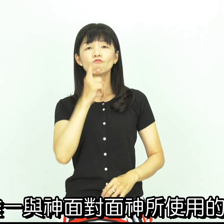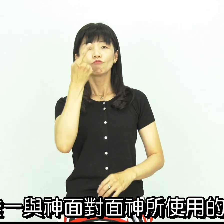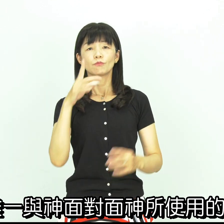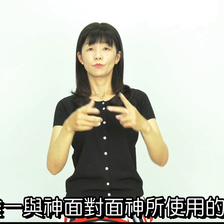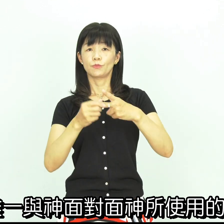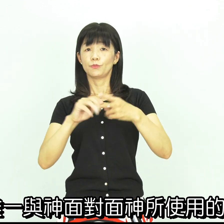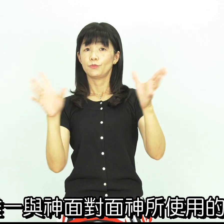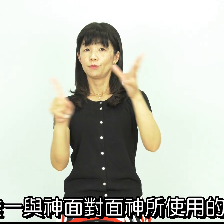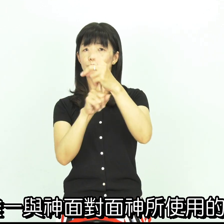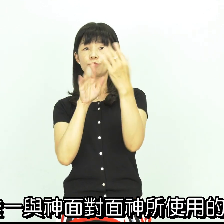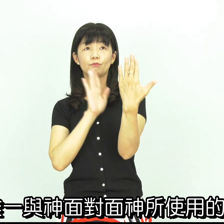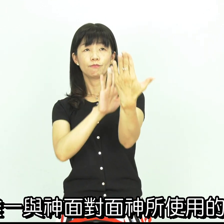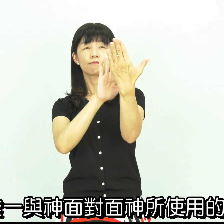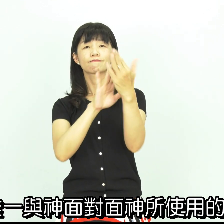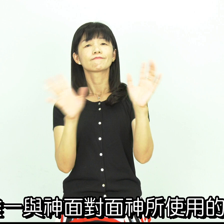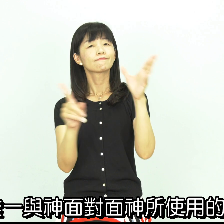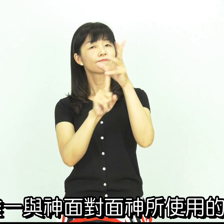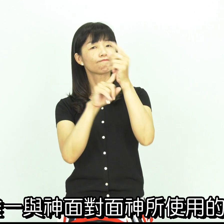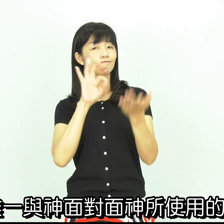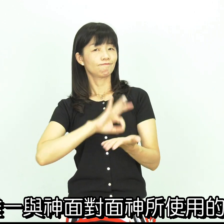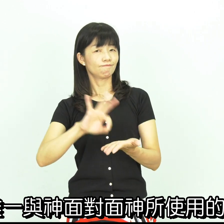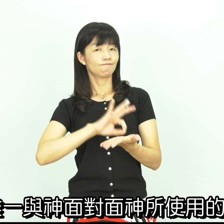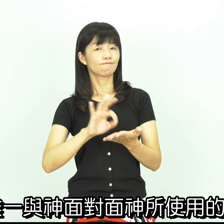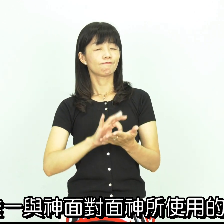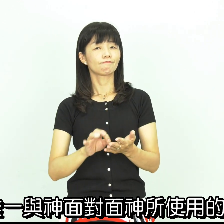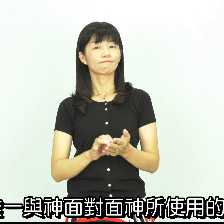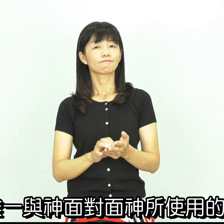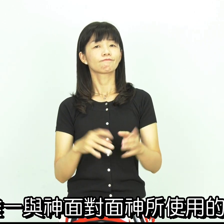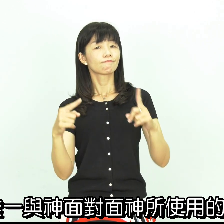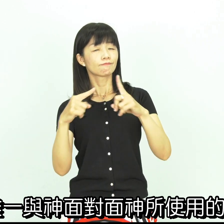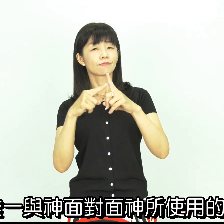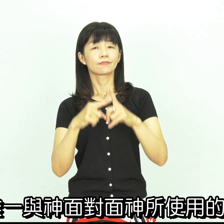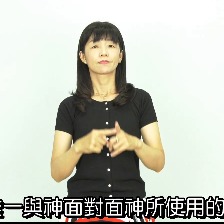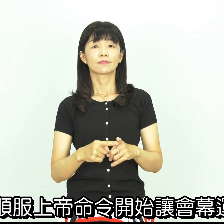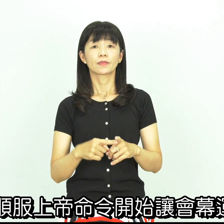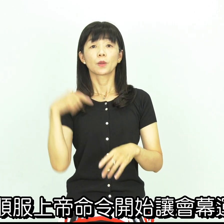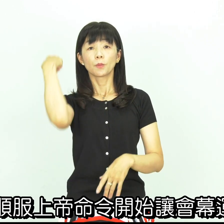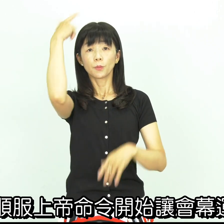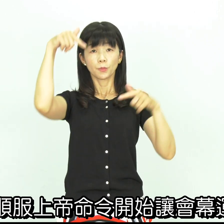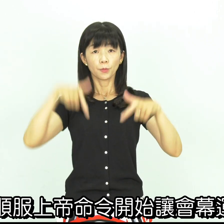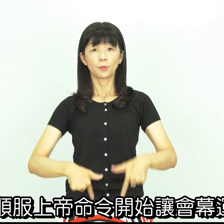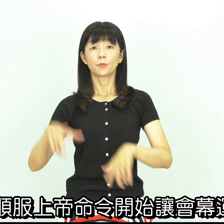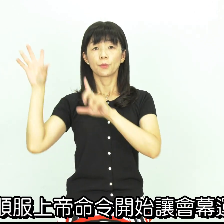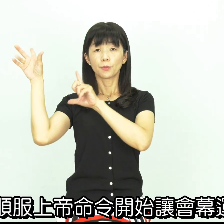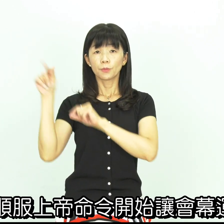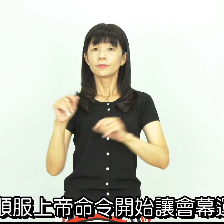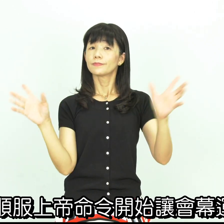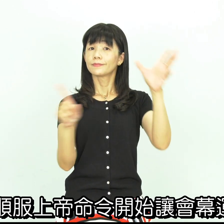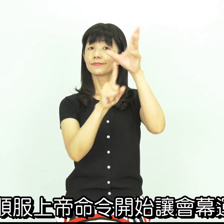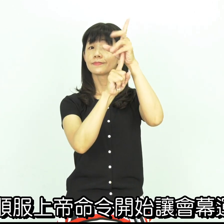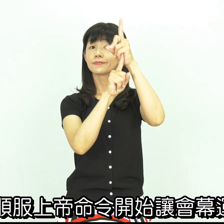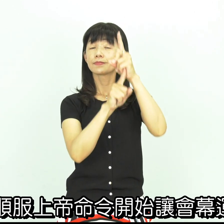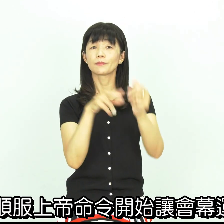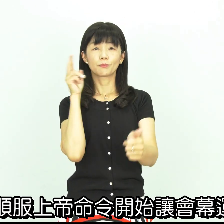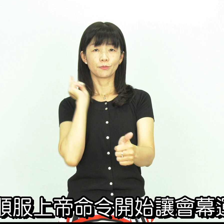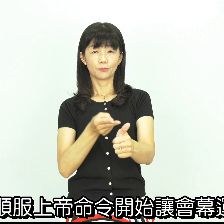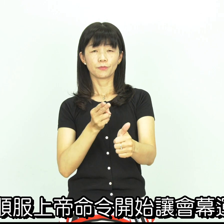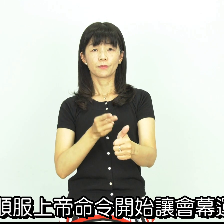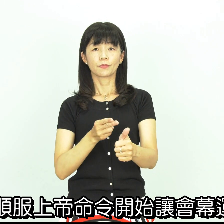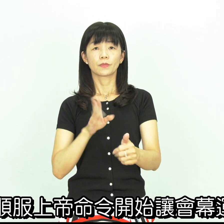面对面、神所使用的器皿。摩西顺服上帝命令，开始让会